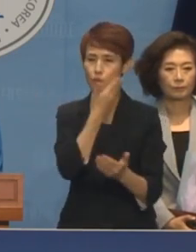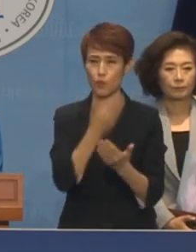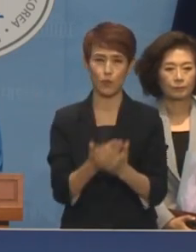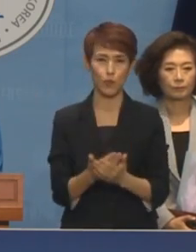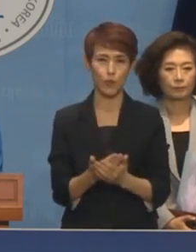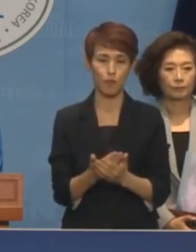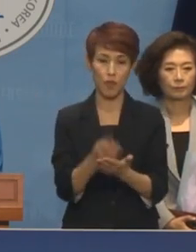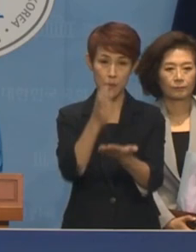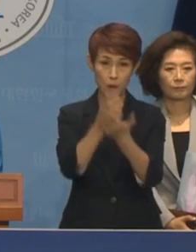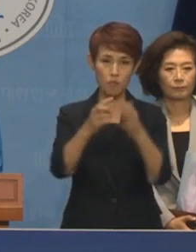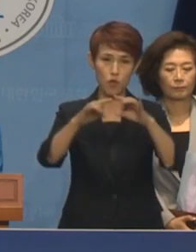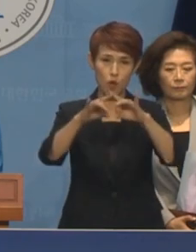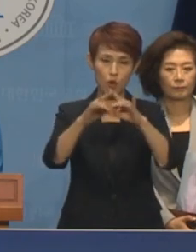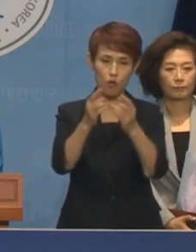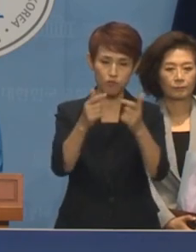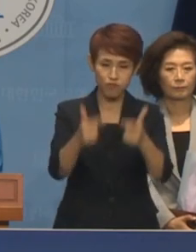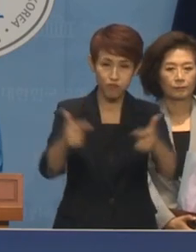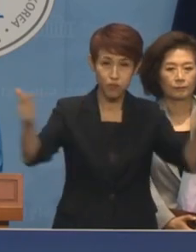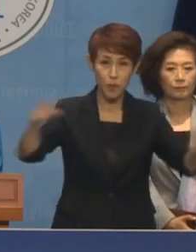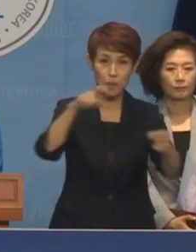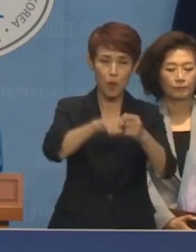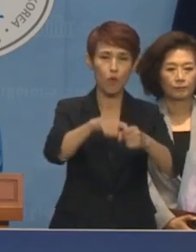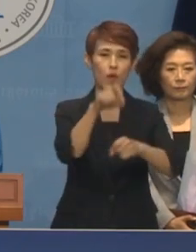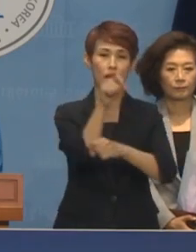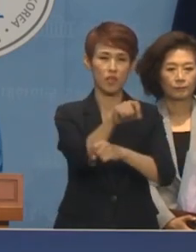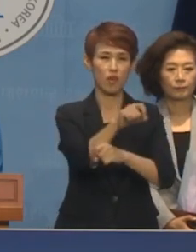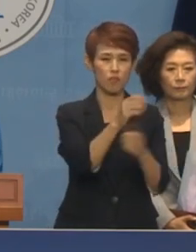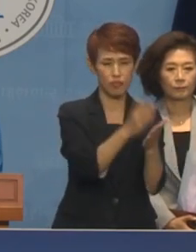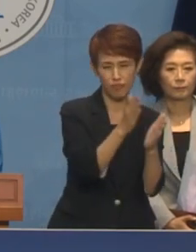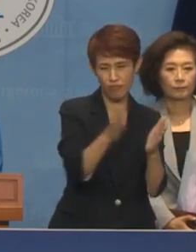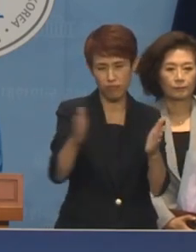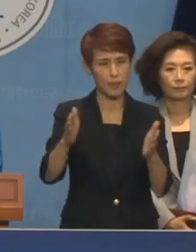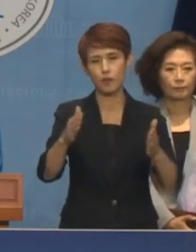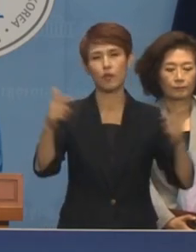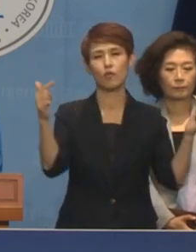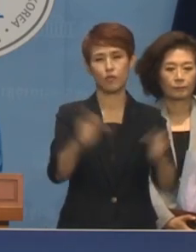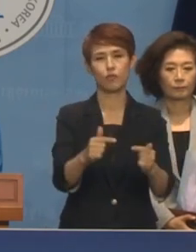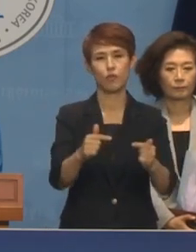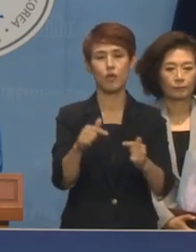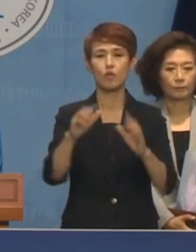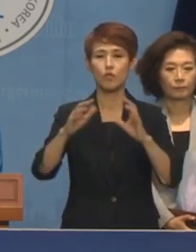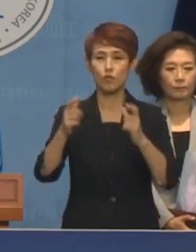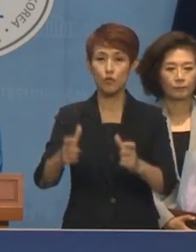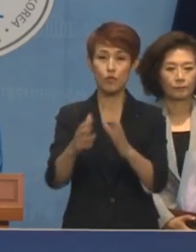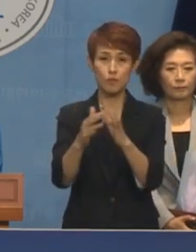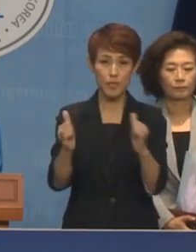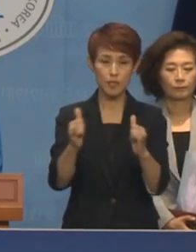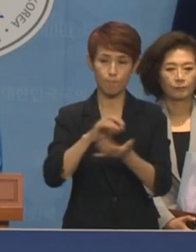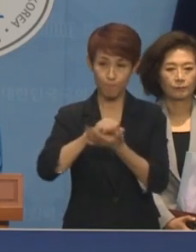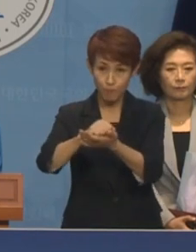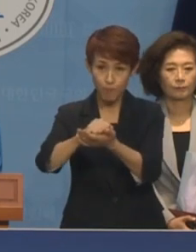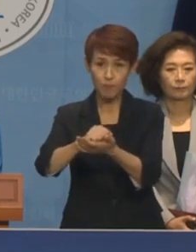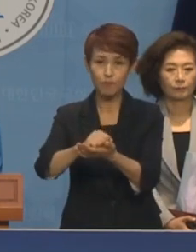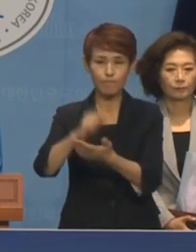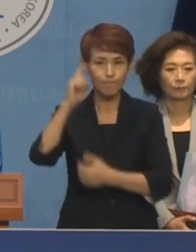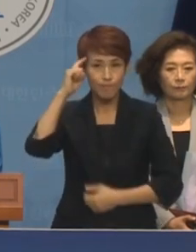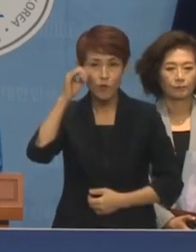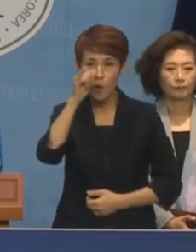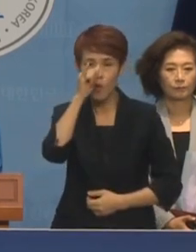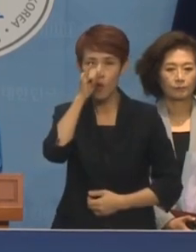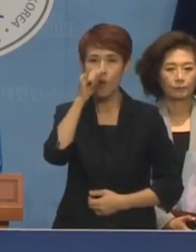법은 전력망 확충을 위한 행정 절차를 간소화하고 주민 수용성을 제고하는 것은 물론이고